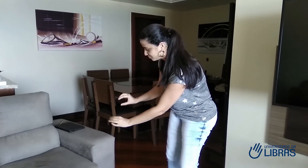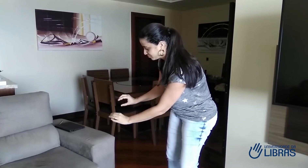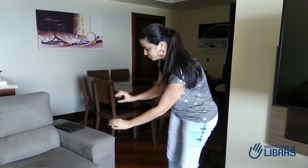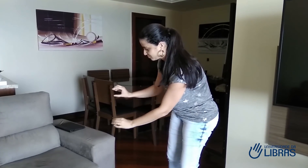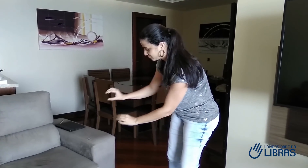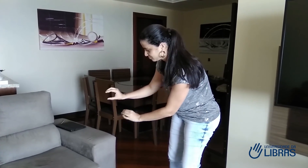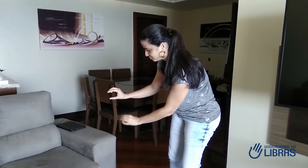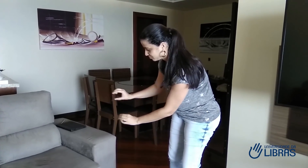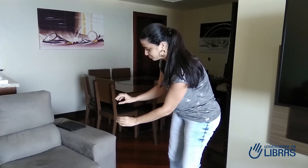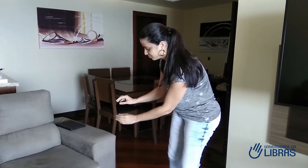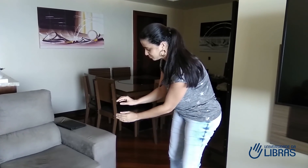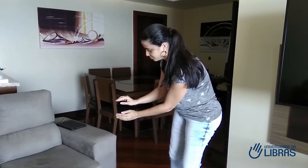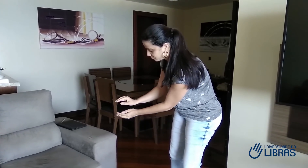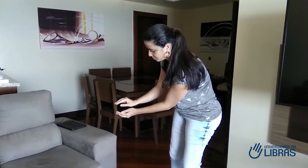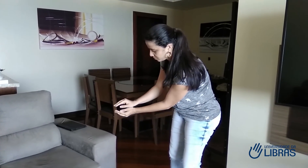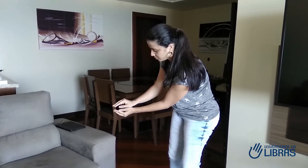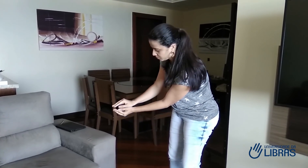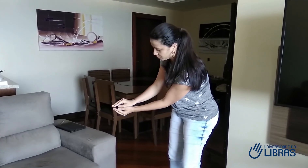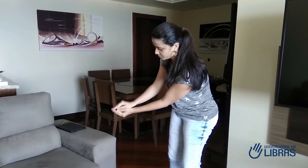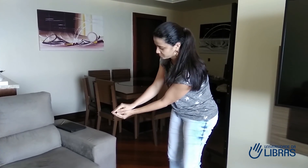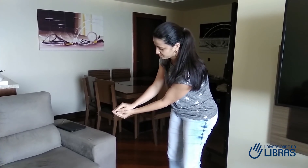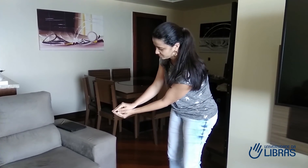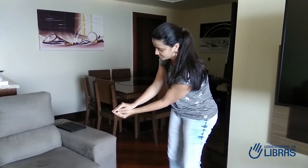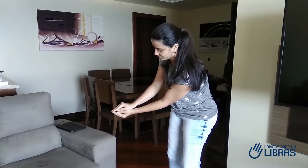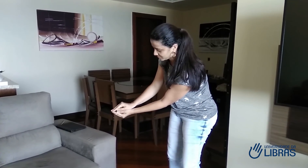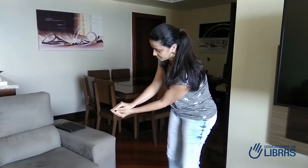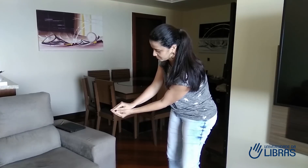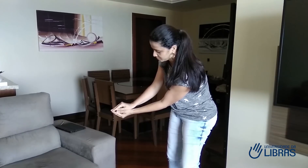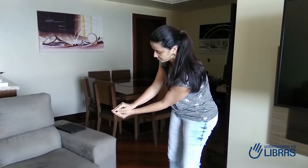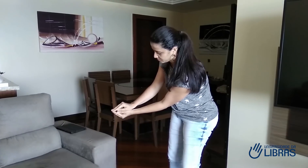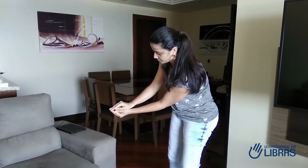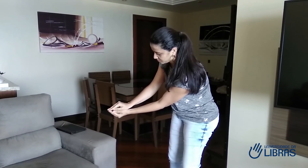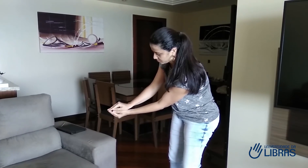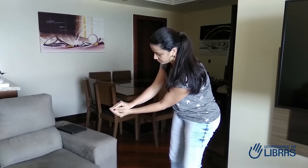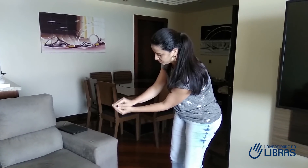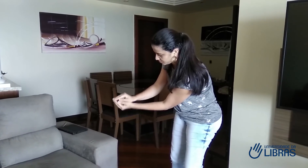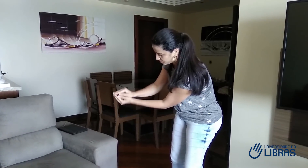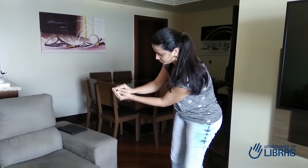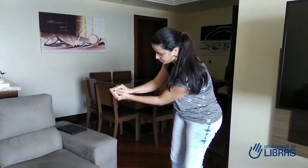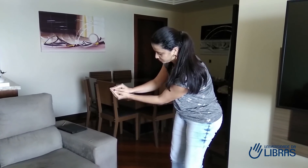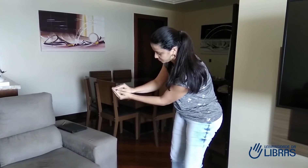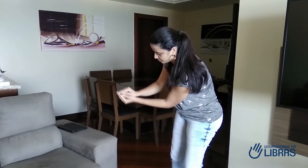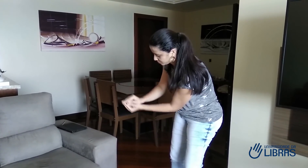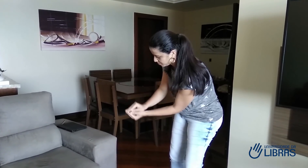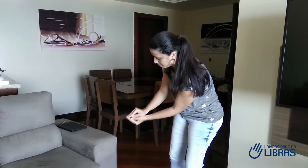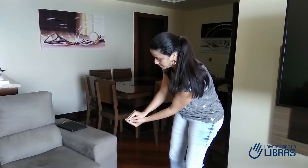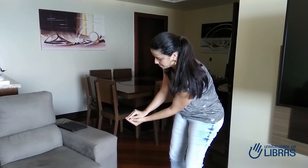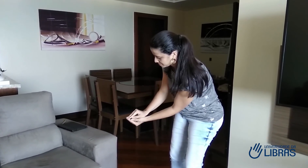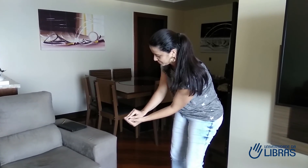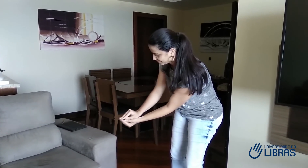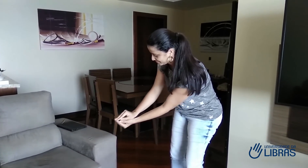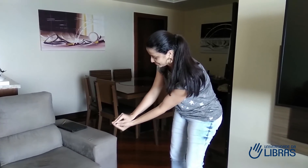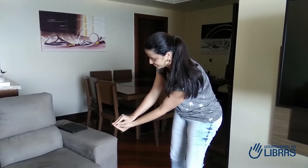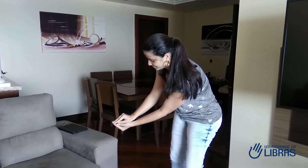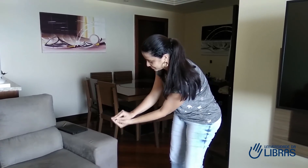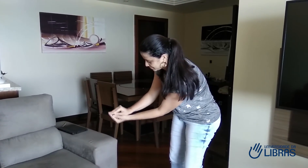essa metáfora em Libras, que não sei se vocês conhecem, mas é a metáfora da ostra, né?